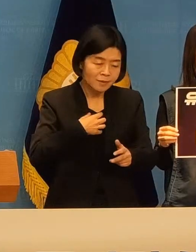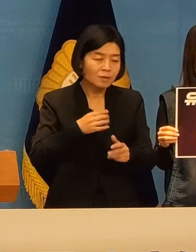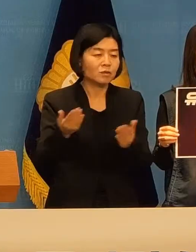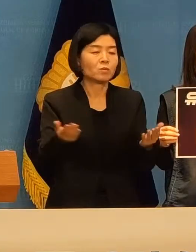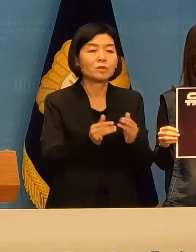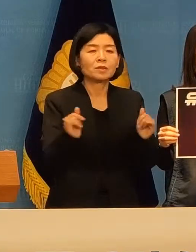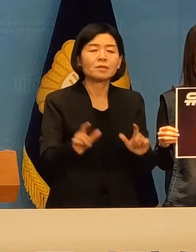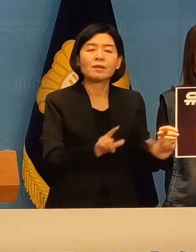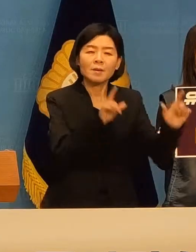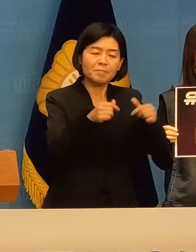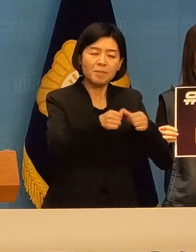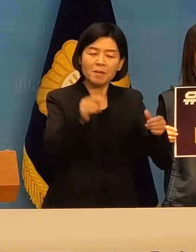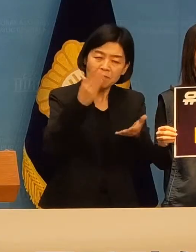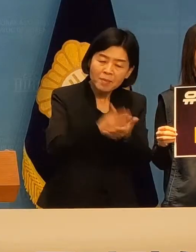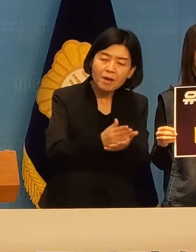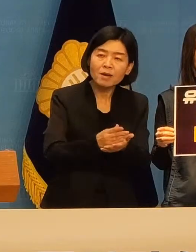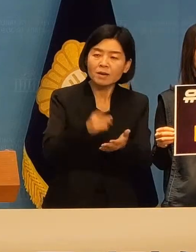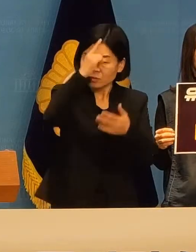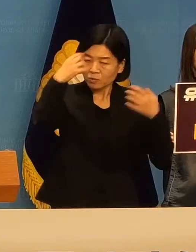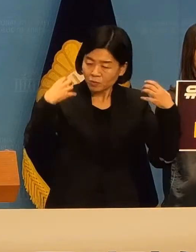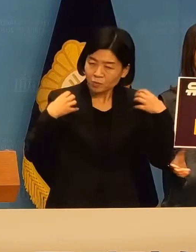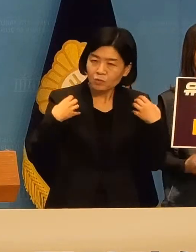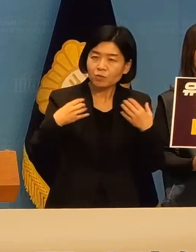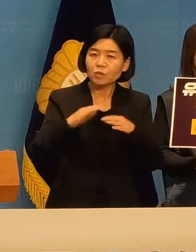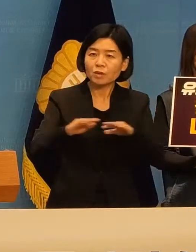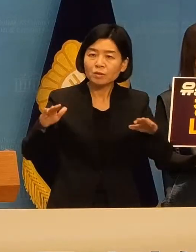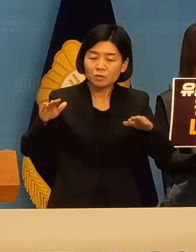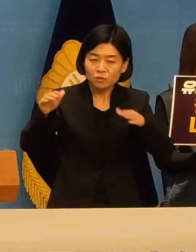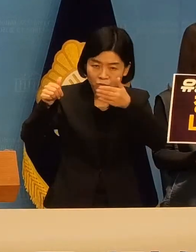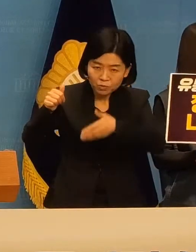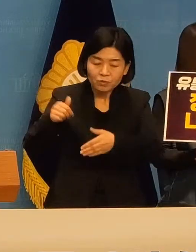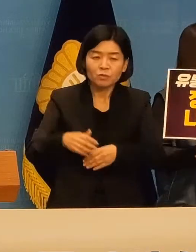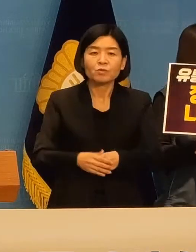않도록 정부 차원의 대책 마련을 촉구합니다. 고맙습니다.